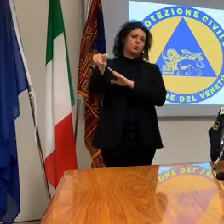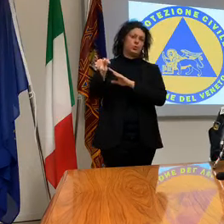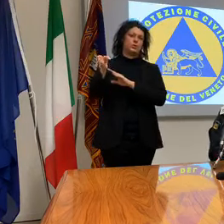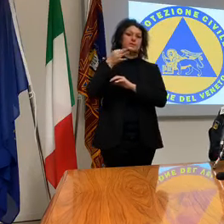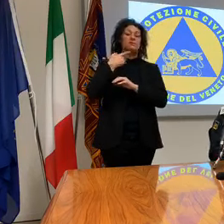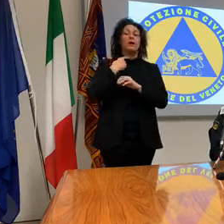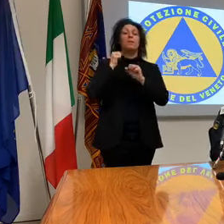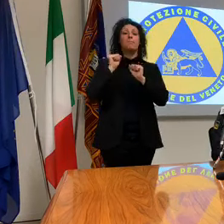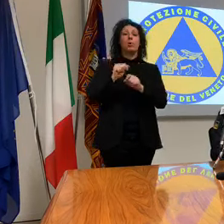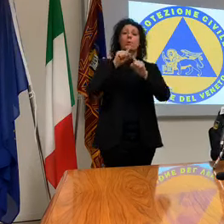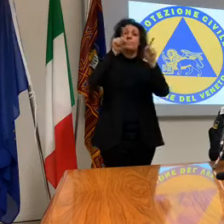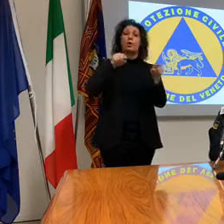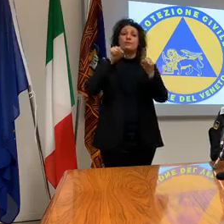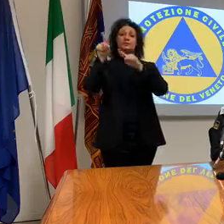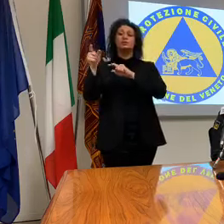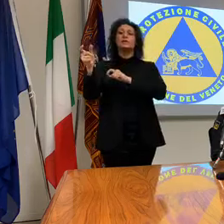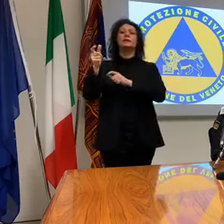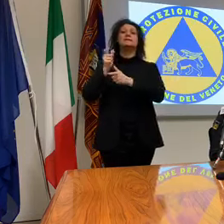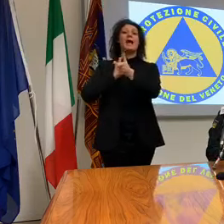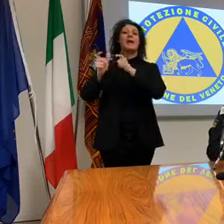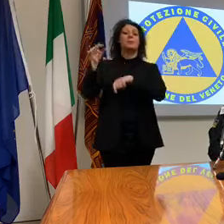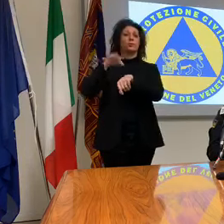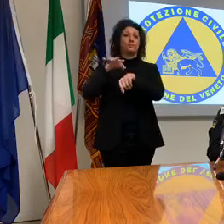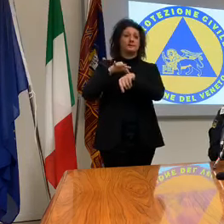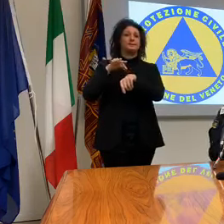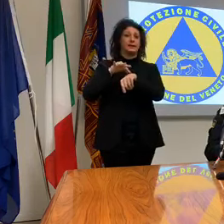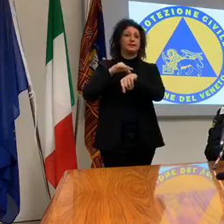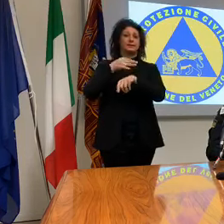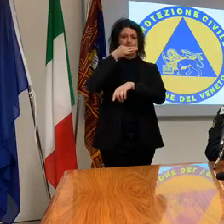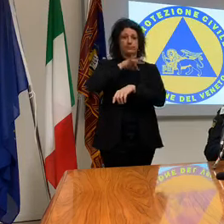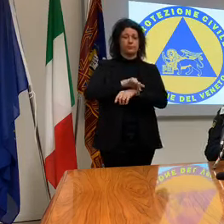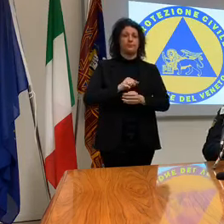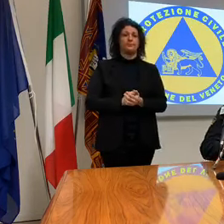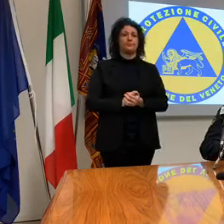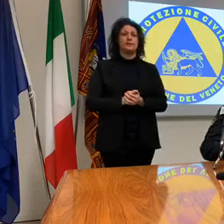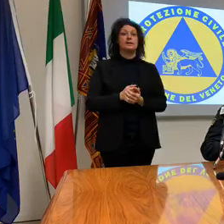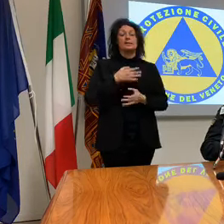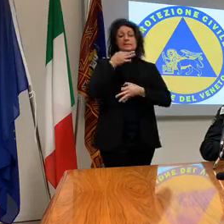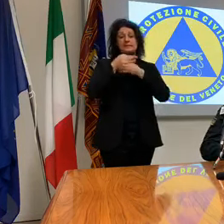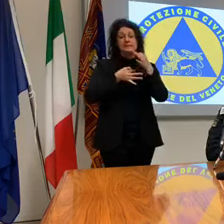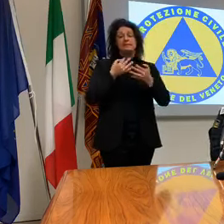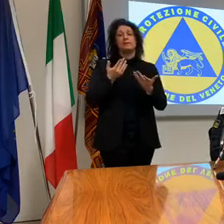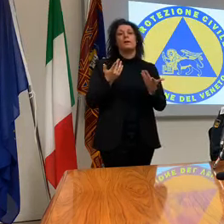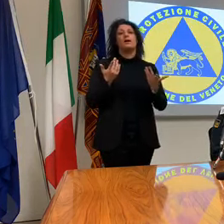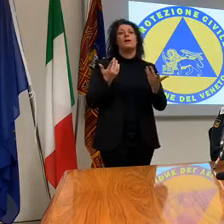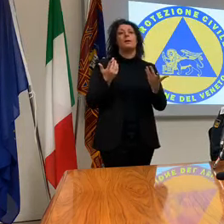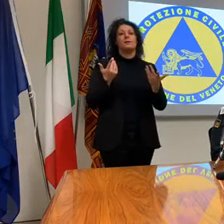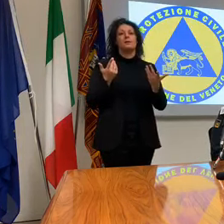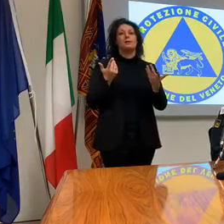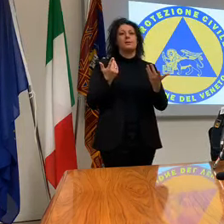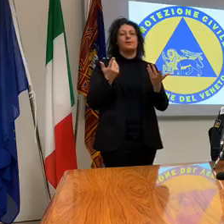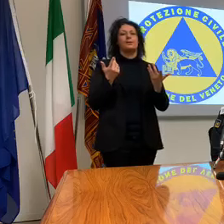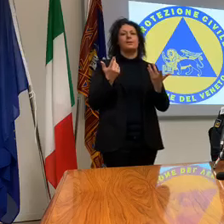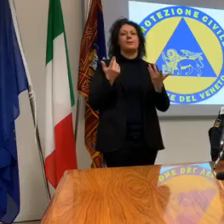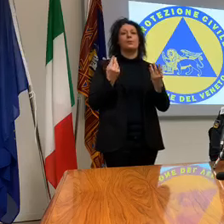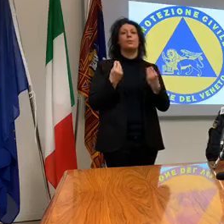e l'altra di pazienti, soprattutto nelle zone con Terni. Dopodiché, quando gli ospedali standard dovessero andare